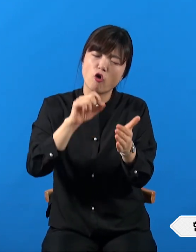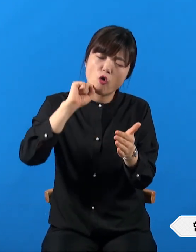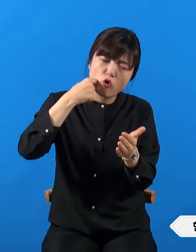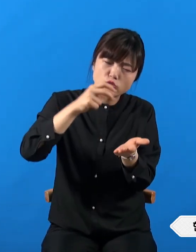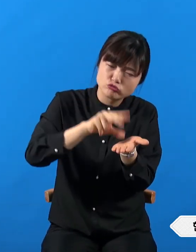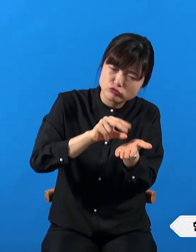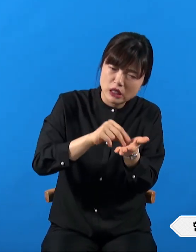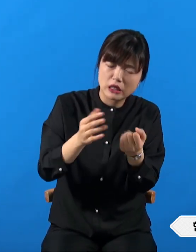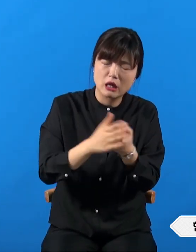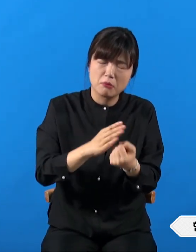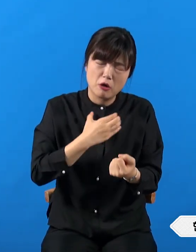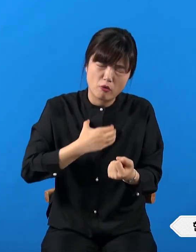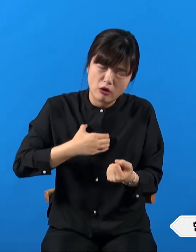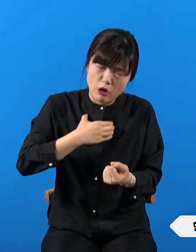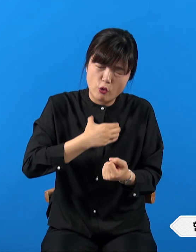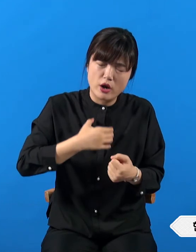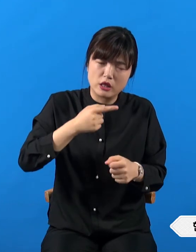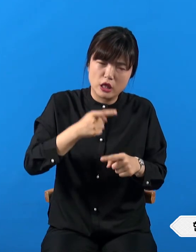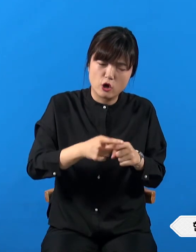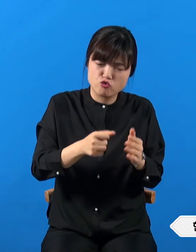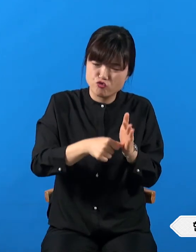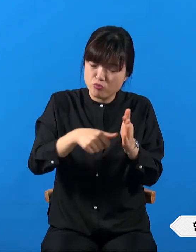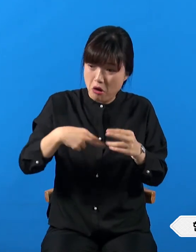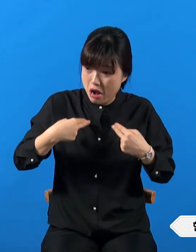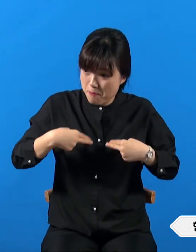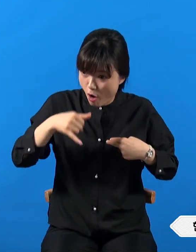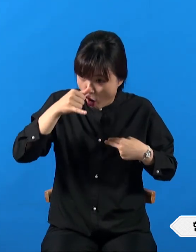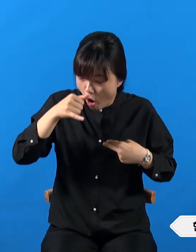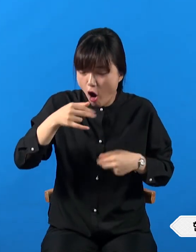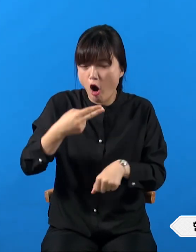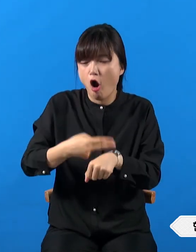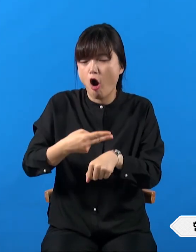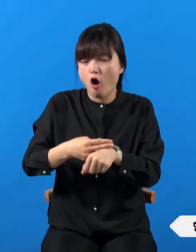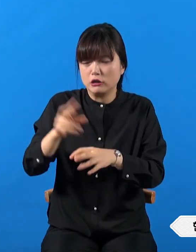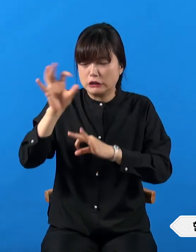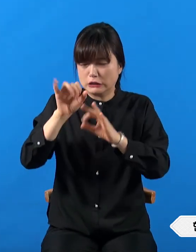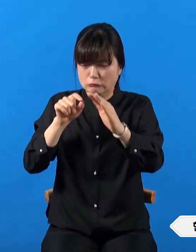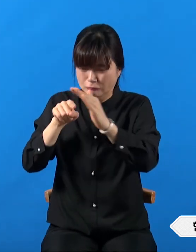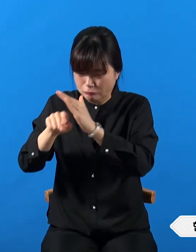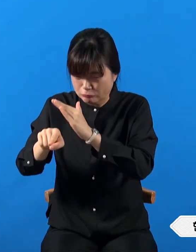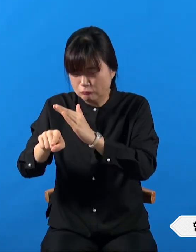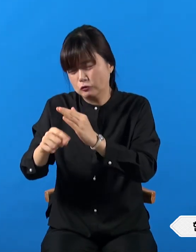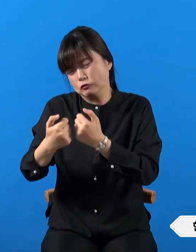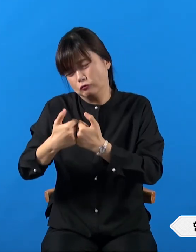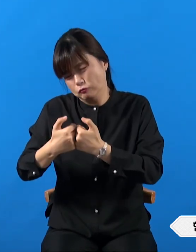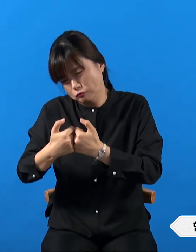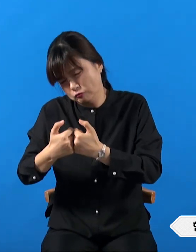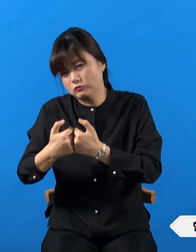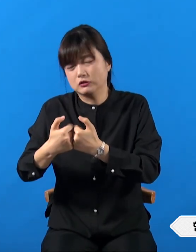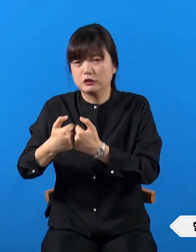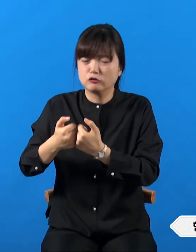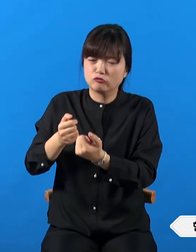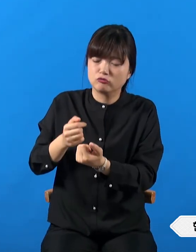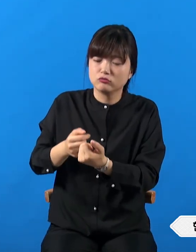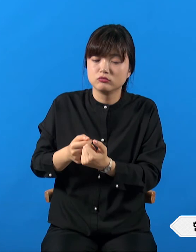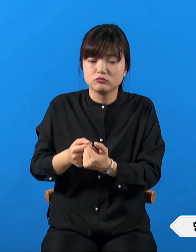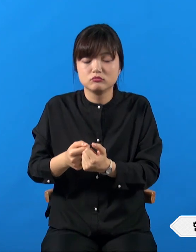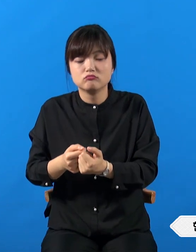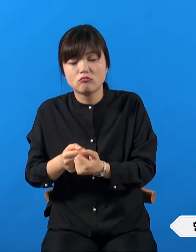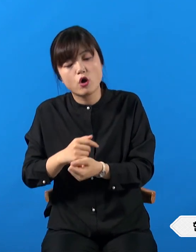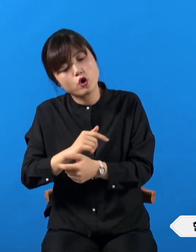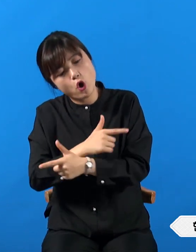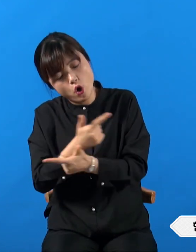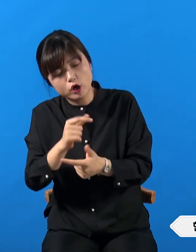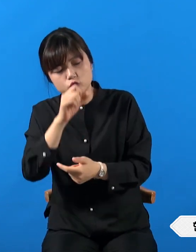어려운 문제로 괴로워하다가 유명한 랍비가 있다 하는 말을 듣고는 찾아온 것입니다. 랍비가 여러